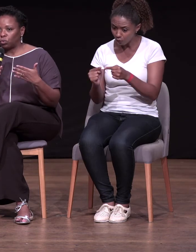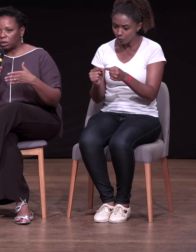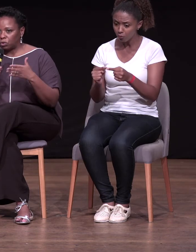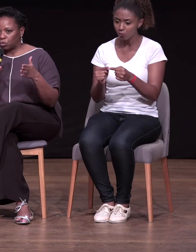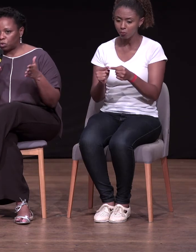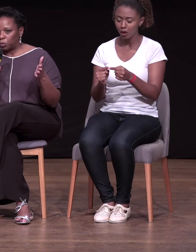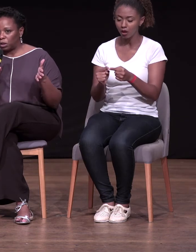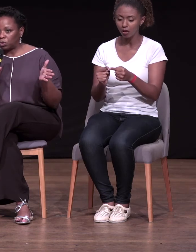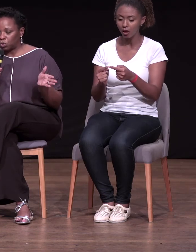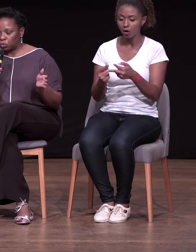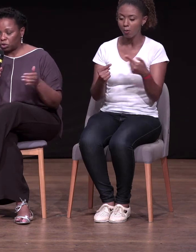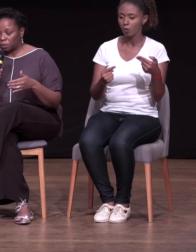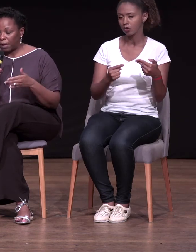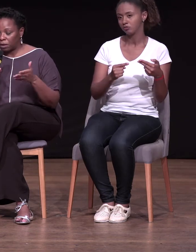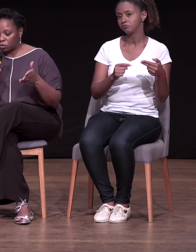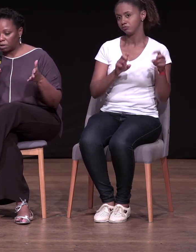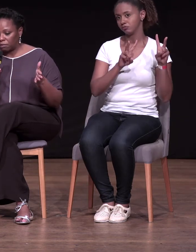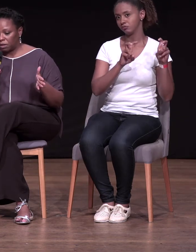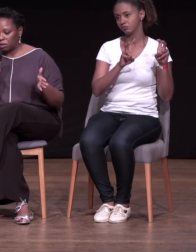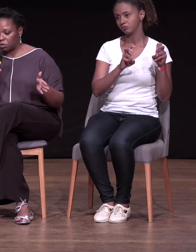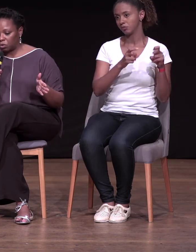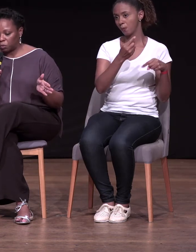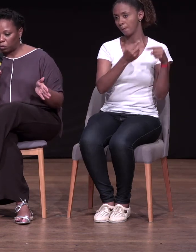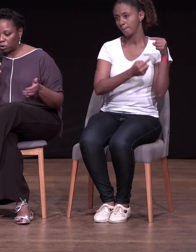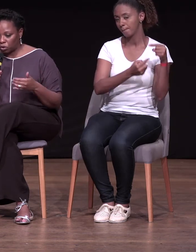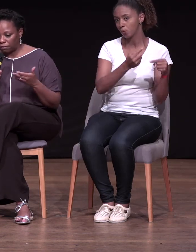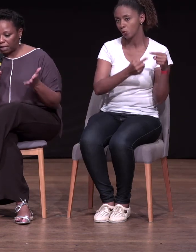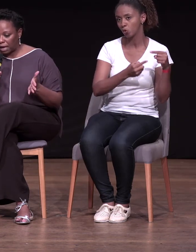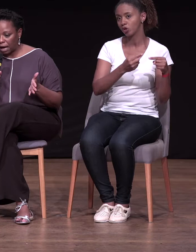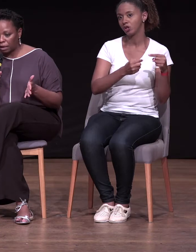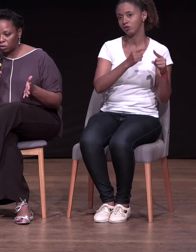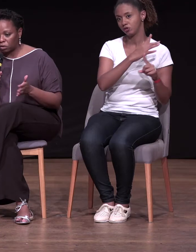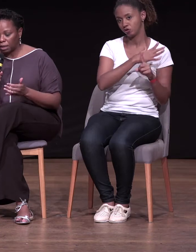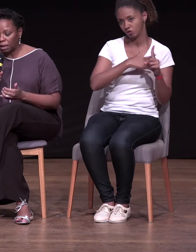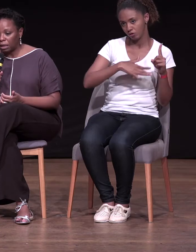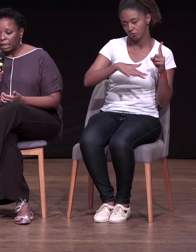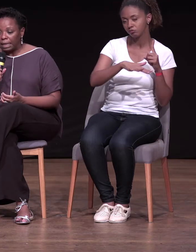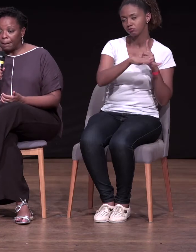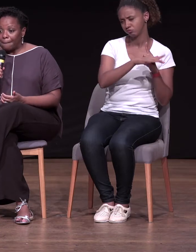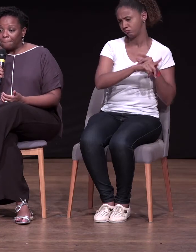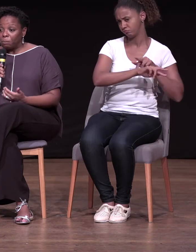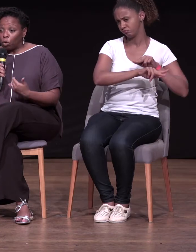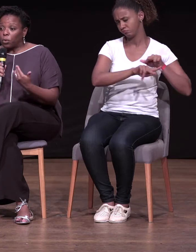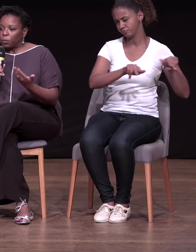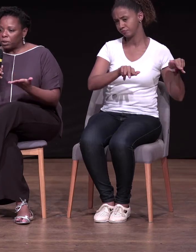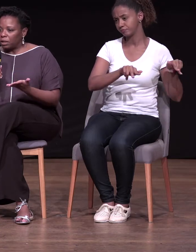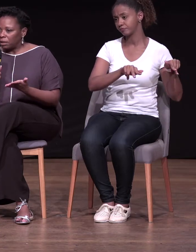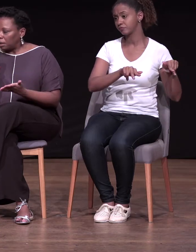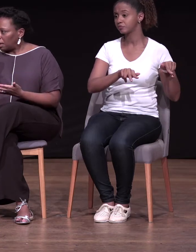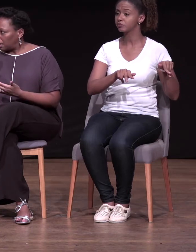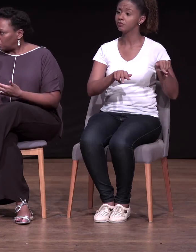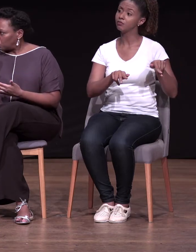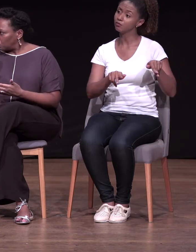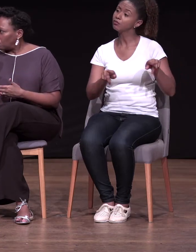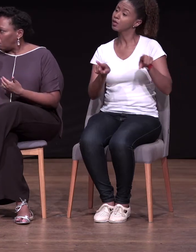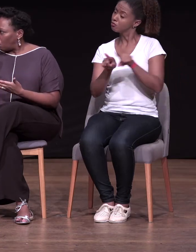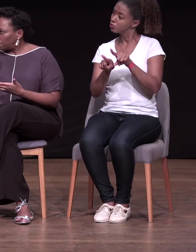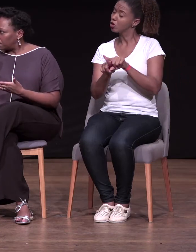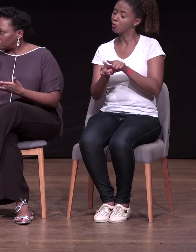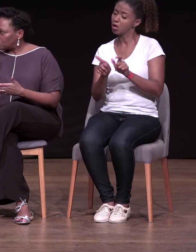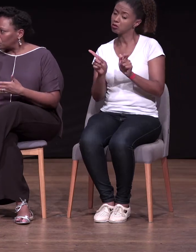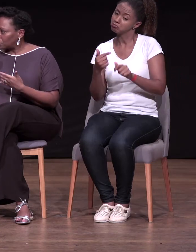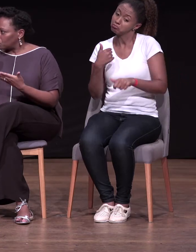de contextos políticos, de aspectos da vida sociopolítica variados, né? Como eu poderia ter